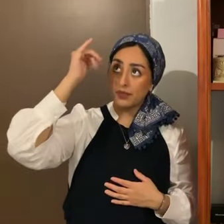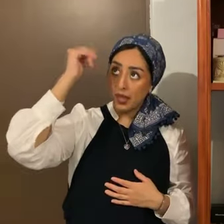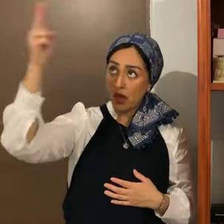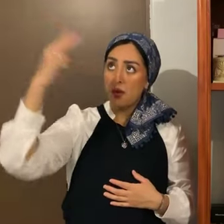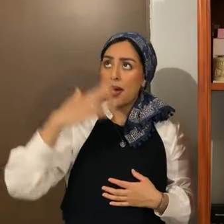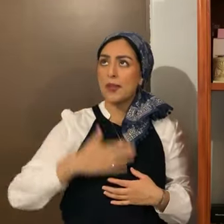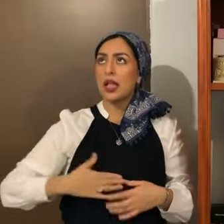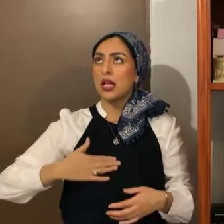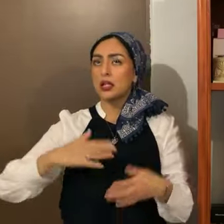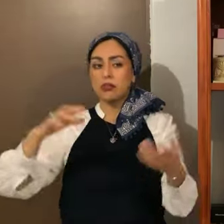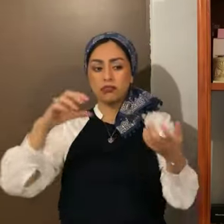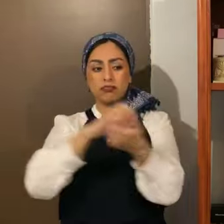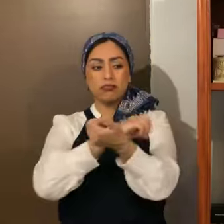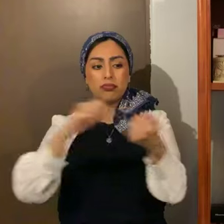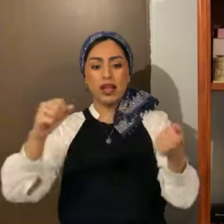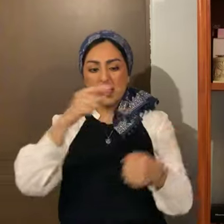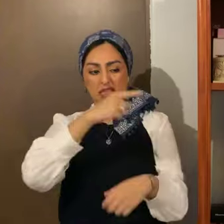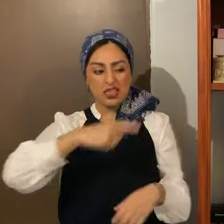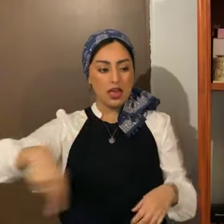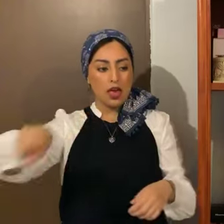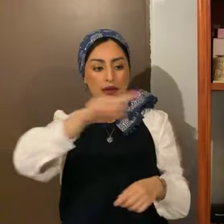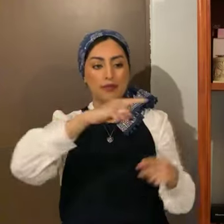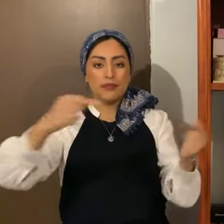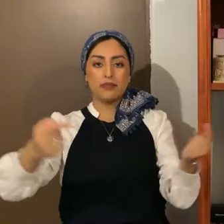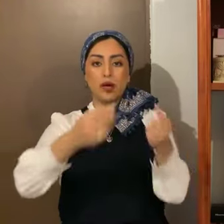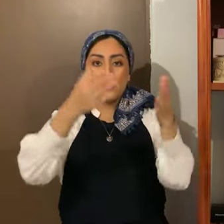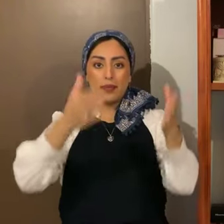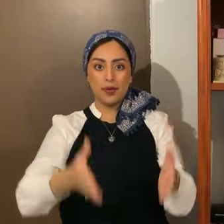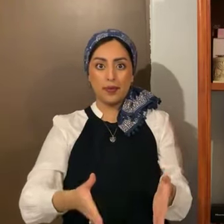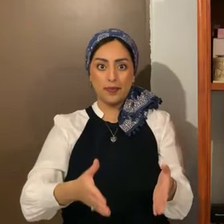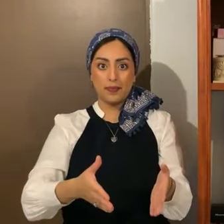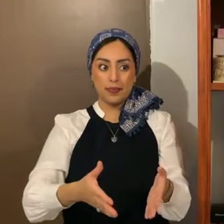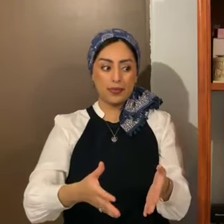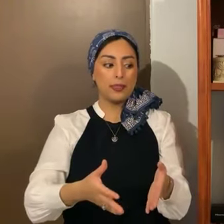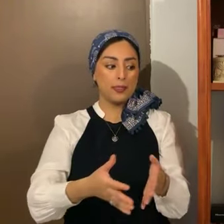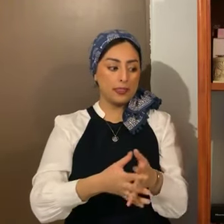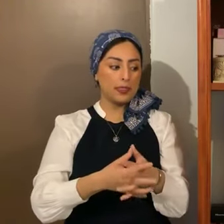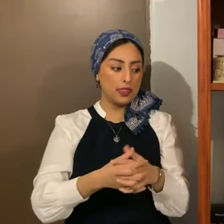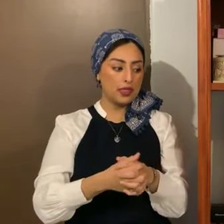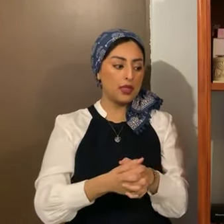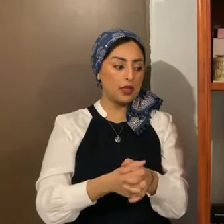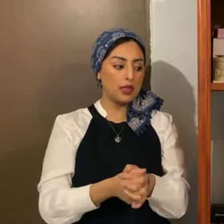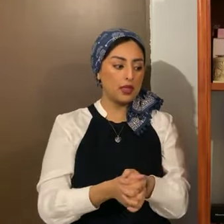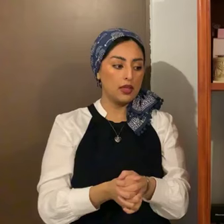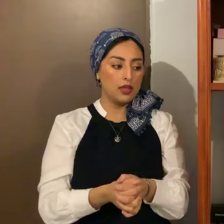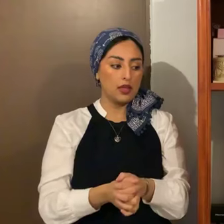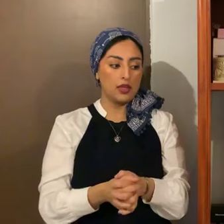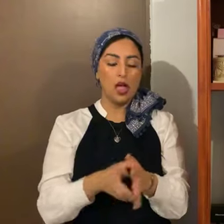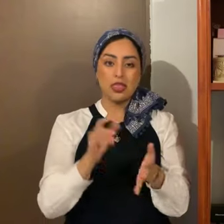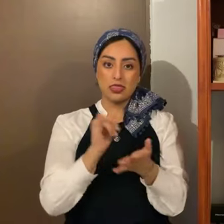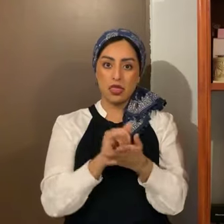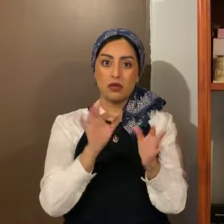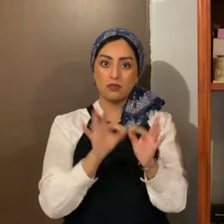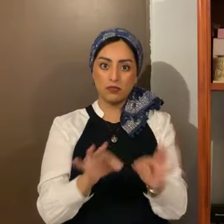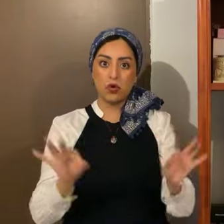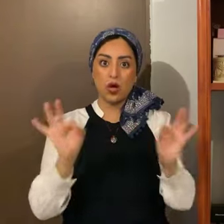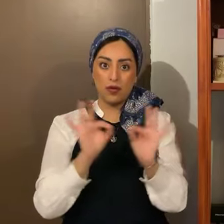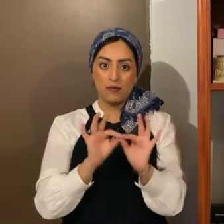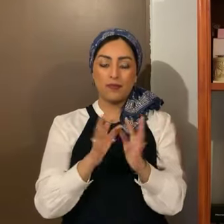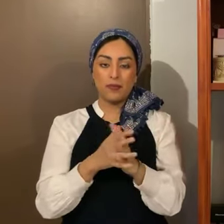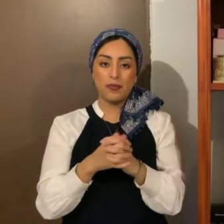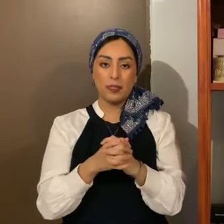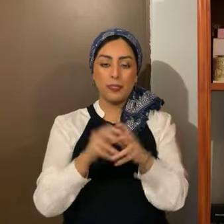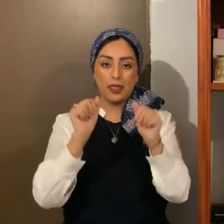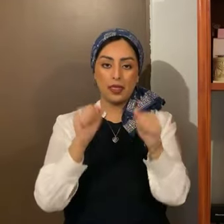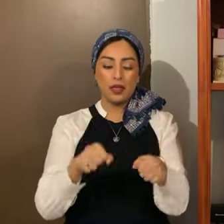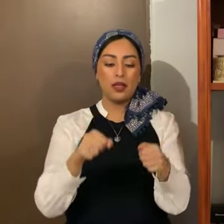mal a aquellos que lo calumniaban. Y eso es la ley de la compensación. Y tú